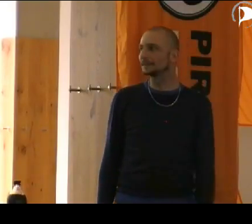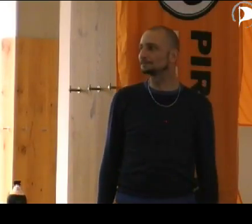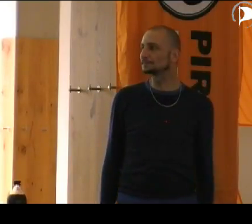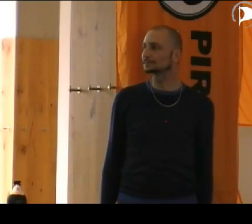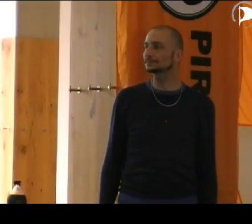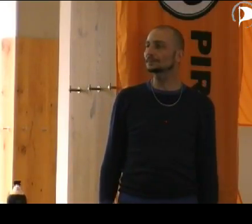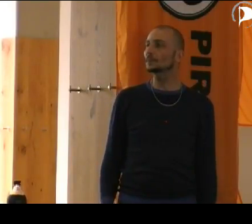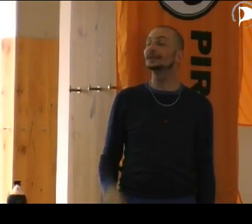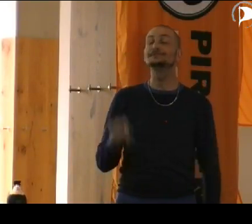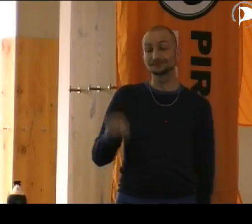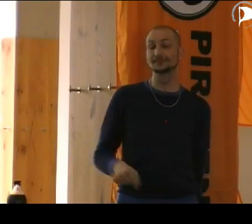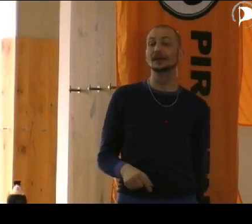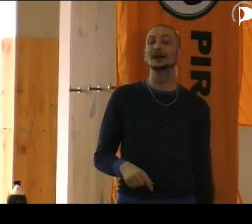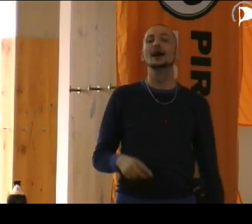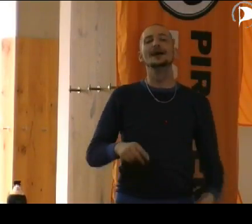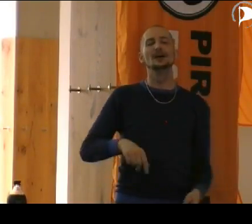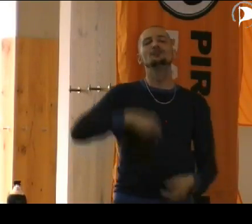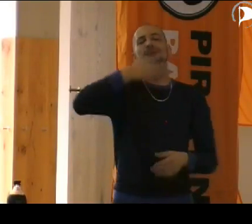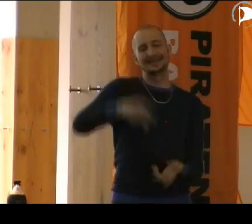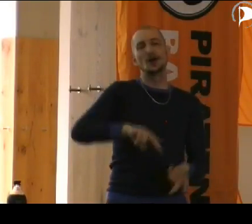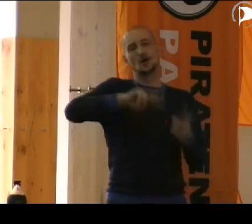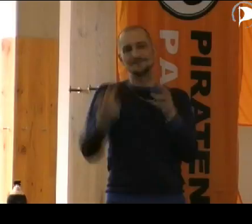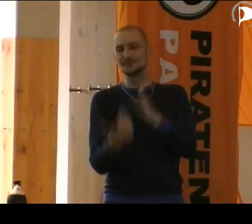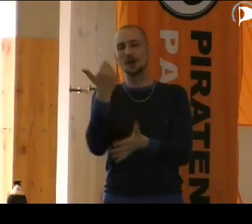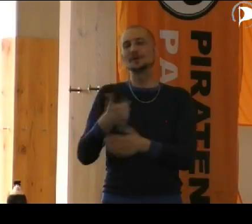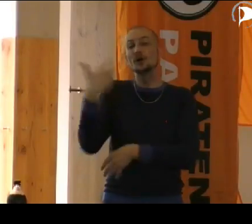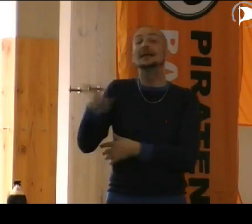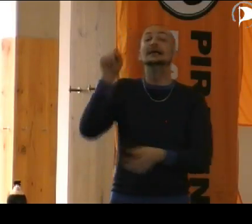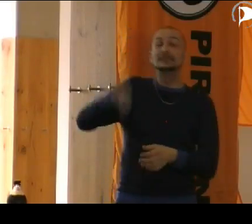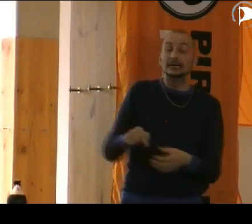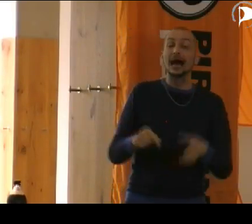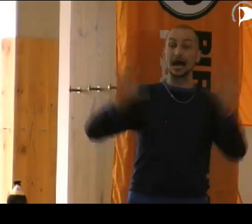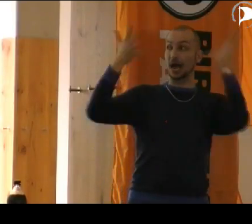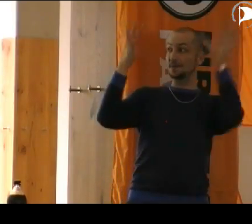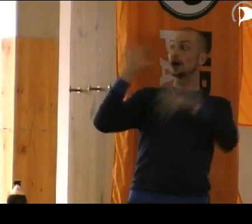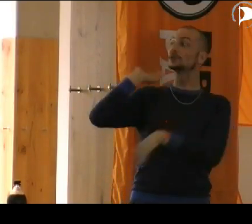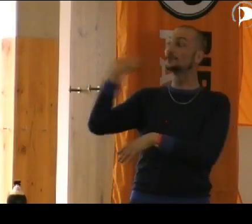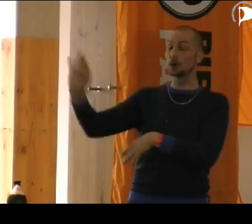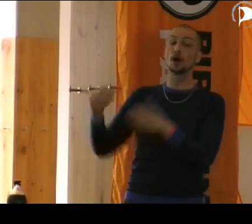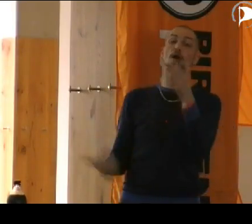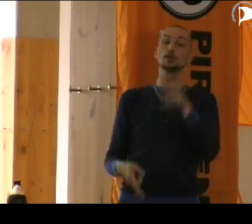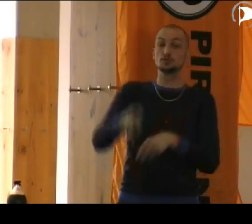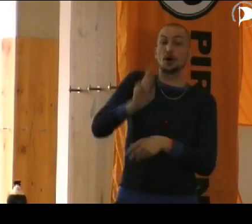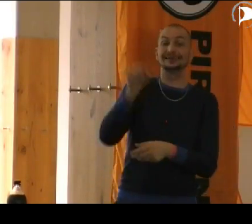den christen ausgetauscht die auslosung noch sprechen